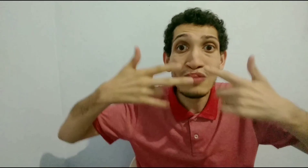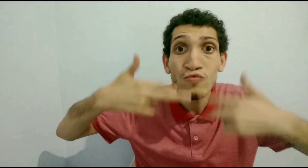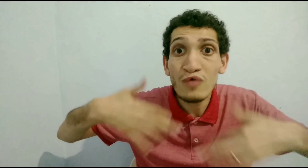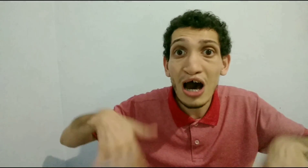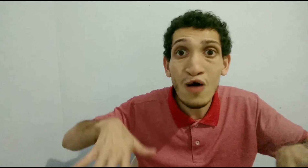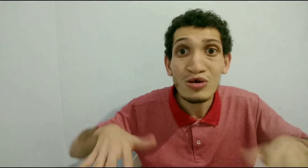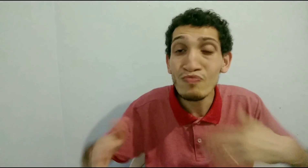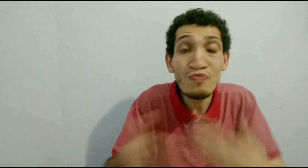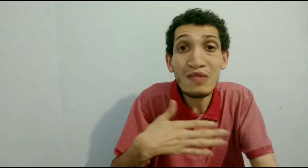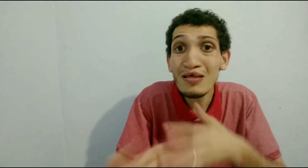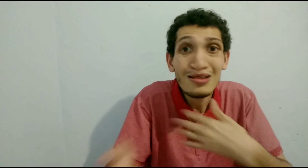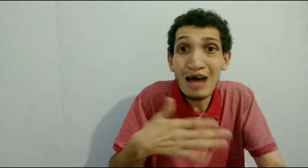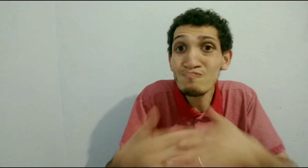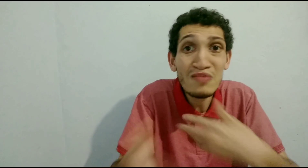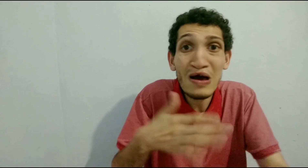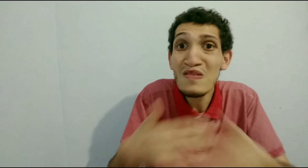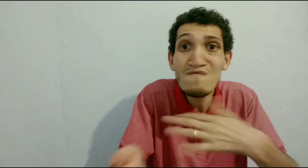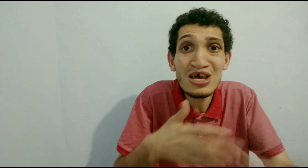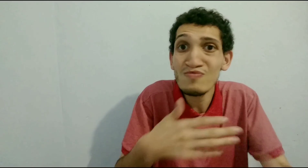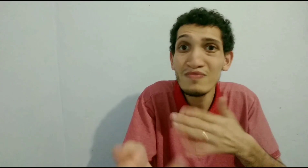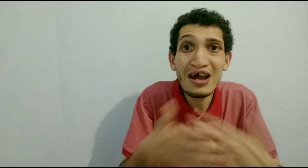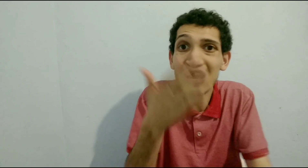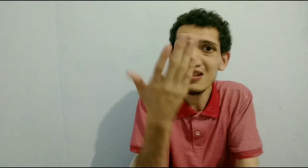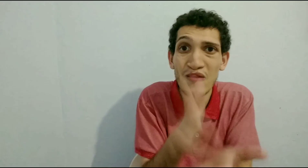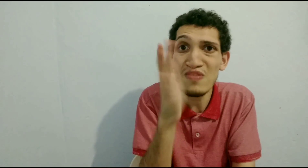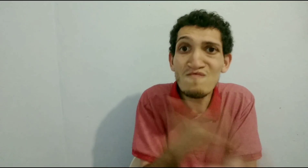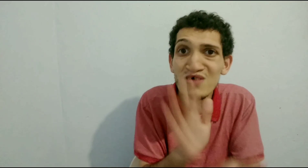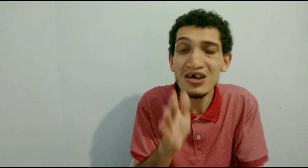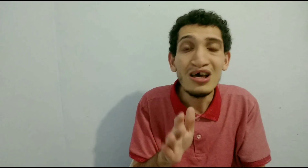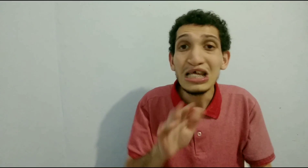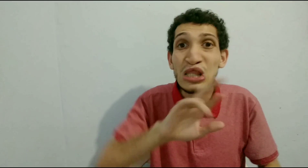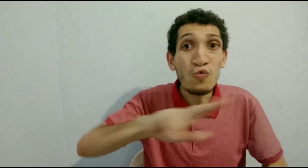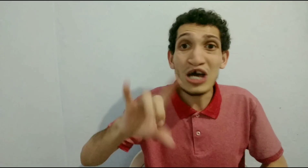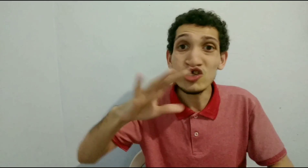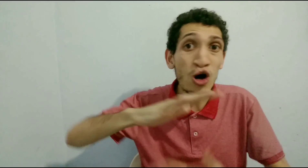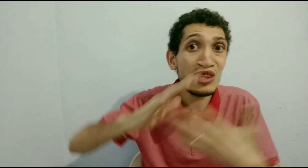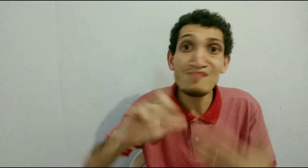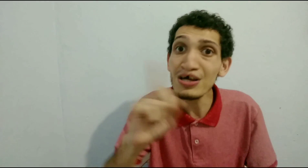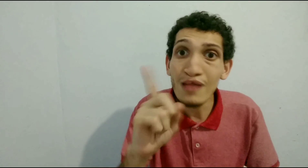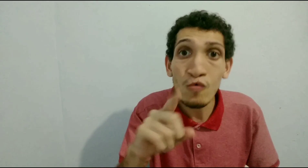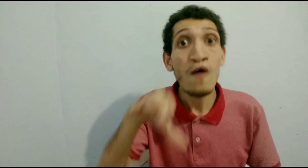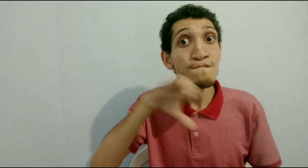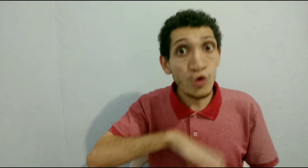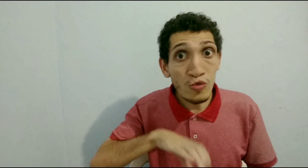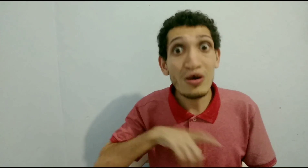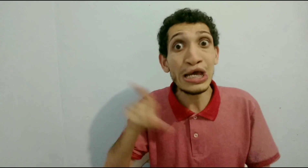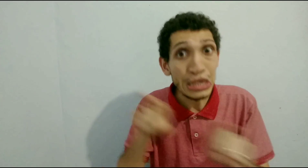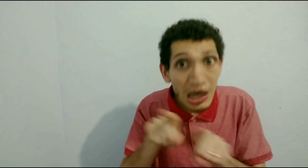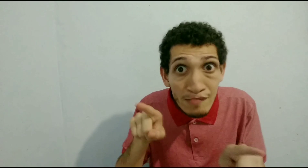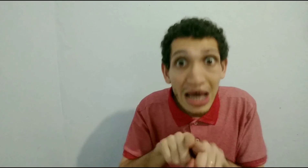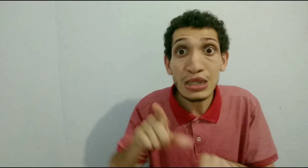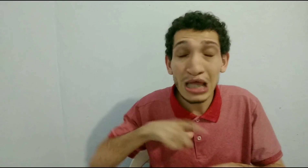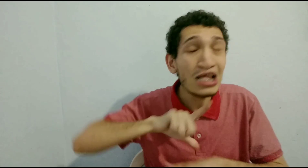natural, não tem, sabe, tem nada a ver, não interessa nada a ver, e não é só línguas não, português também tem